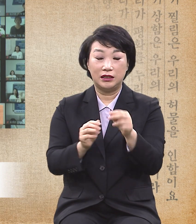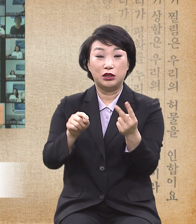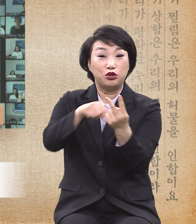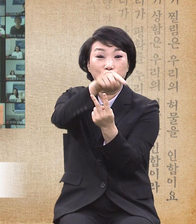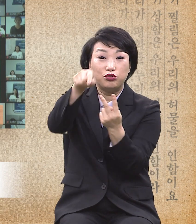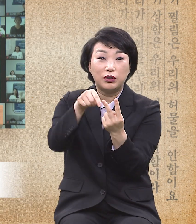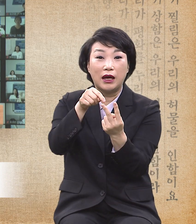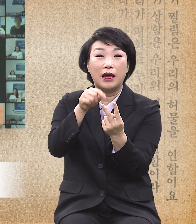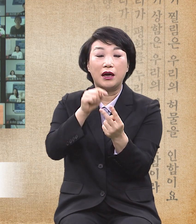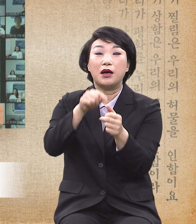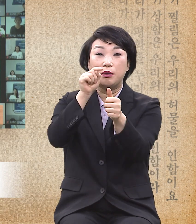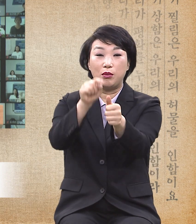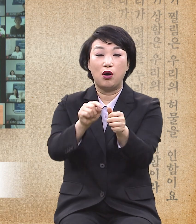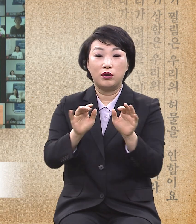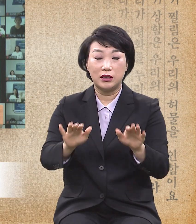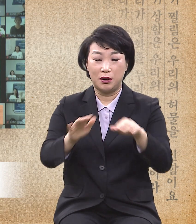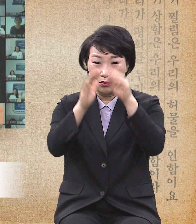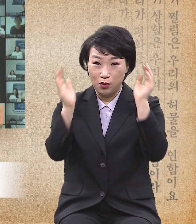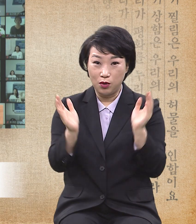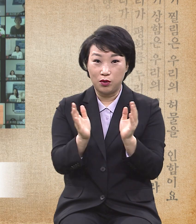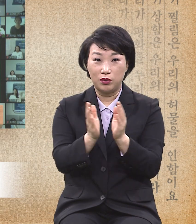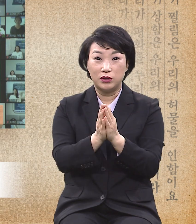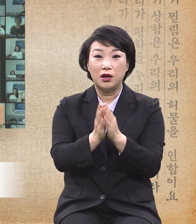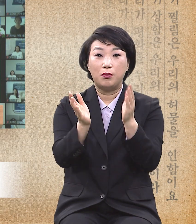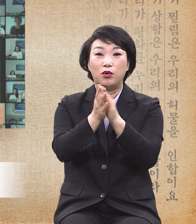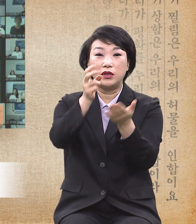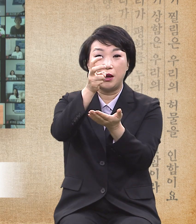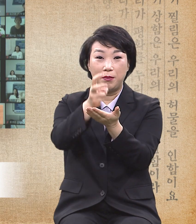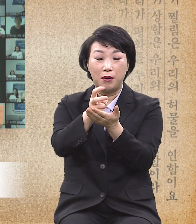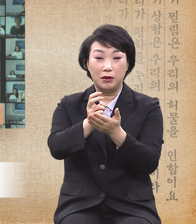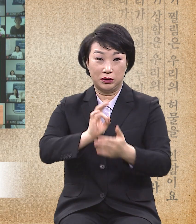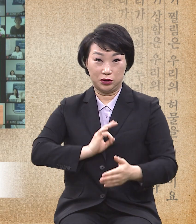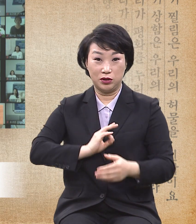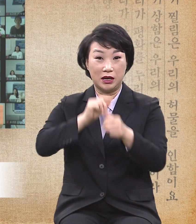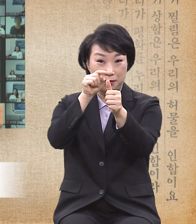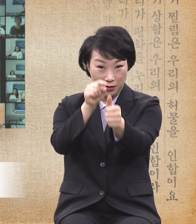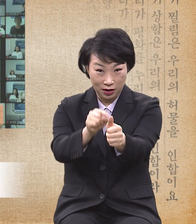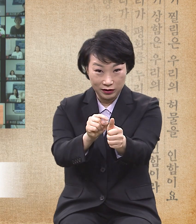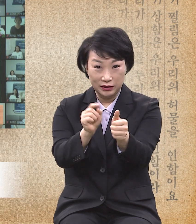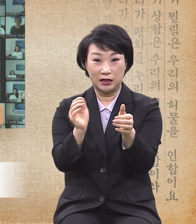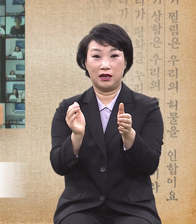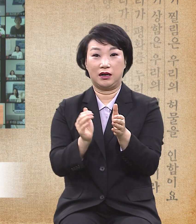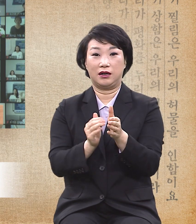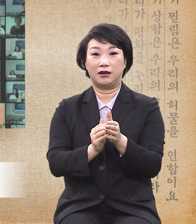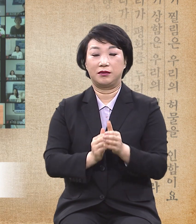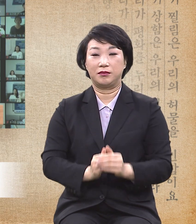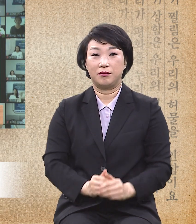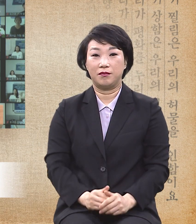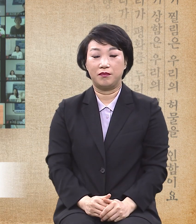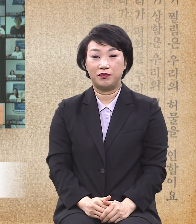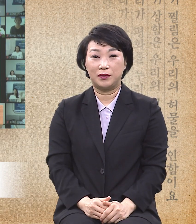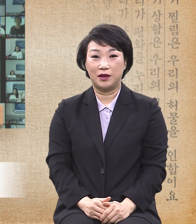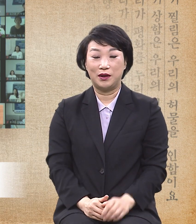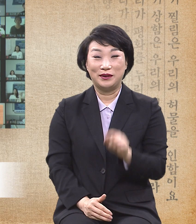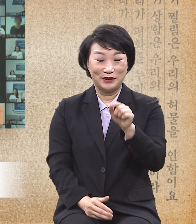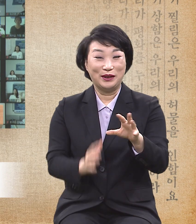이 두 계명이 온 율법과 선지자의 강령이니라.